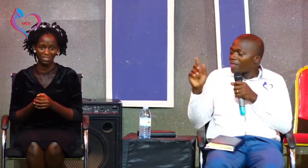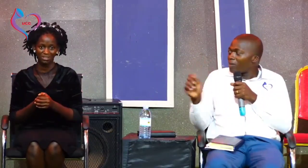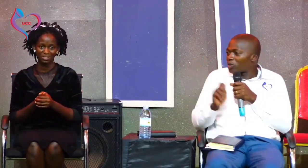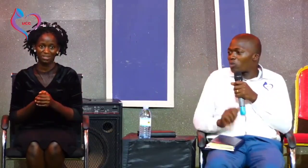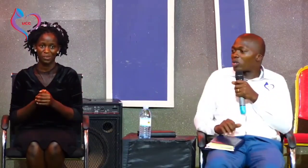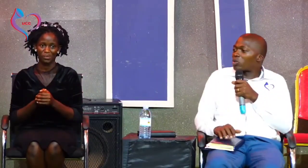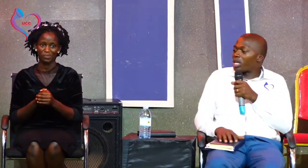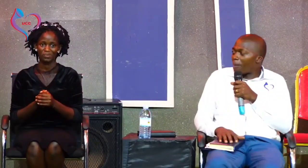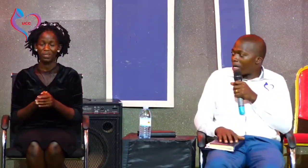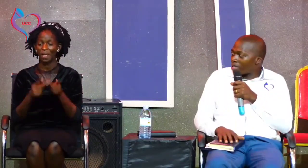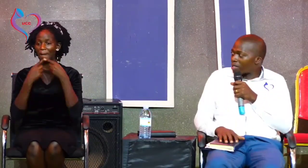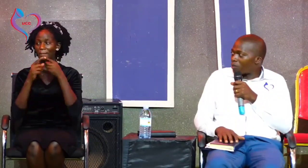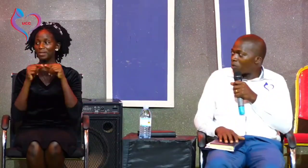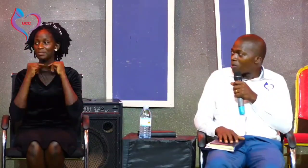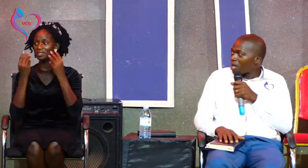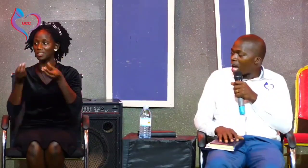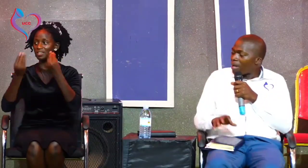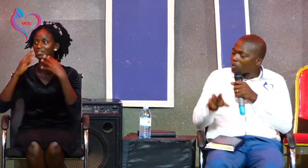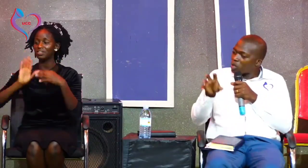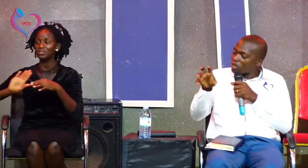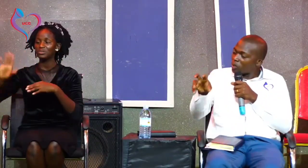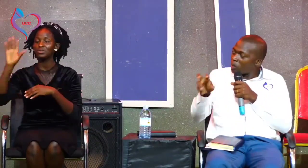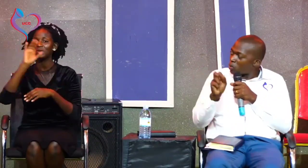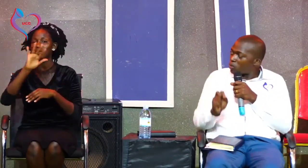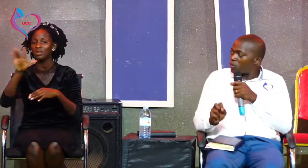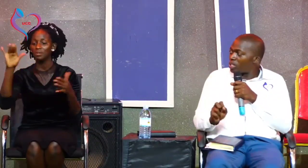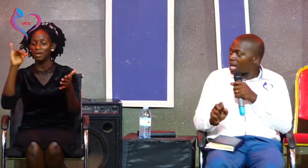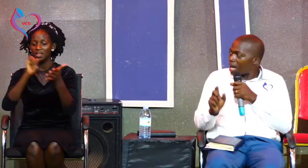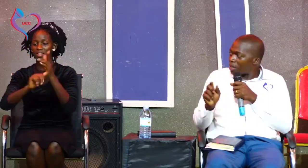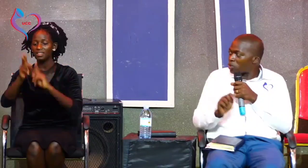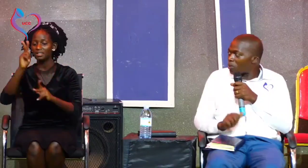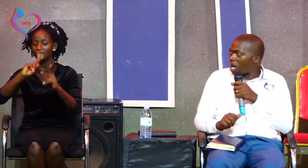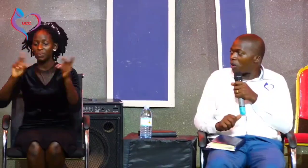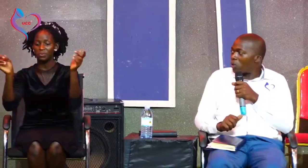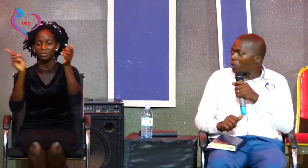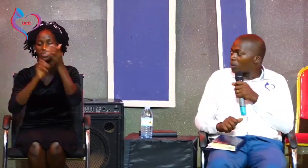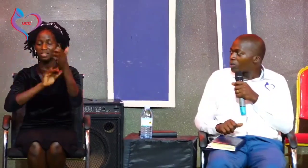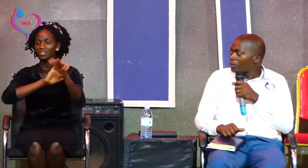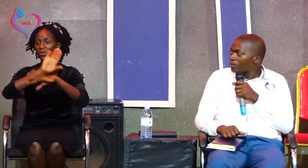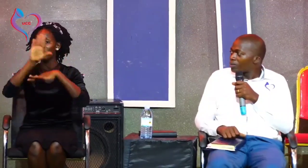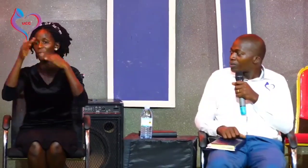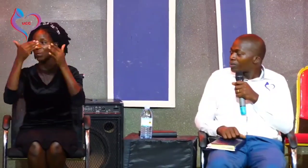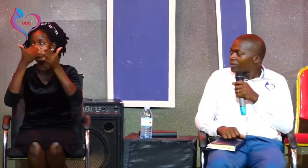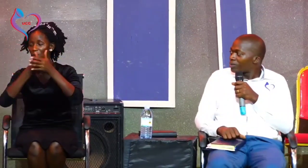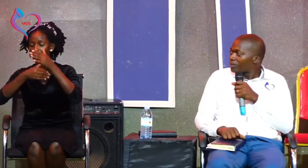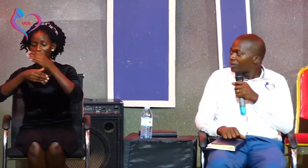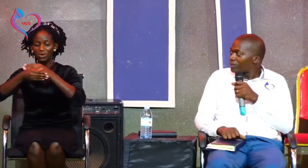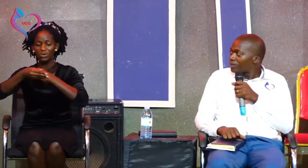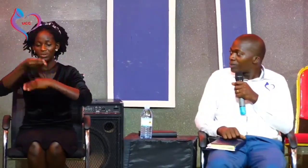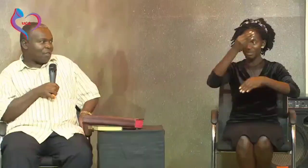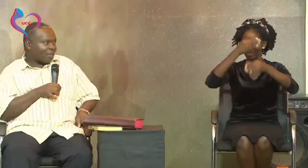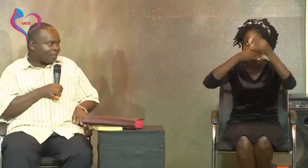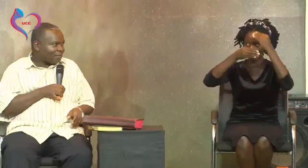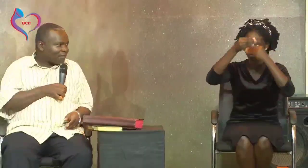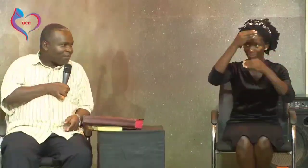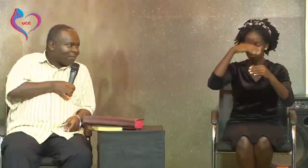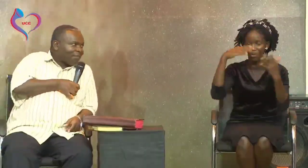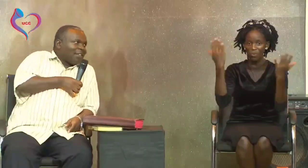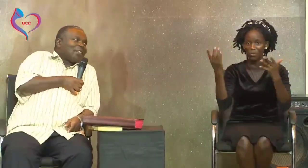kati naye musumba tuwa ennamba y'essimu abantu kwe basobola okufunira amasomo ago enamba gamba kwe